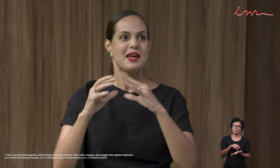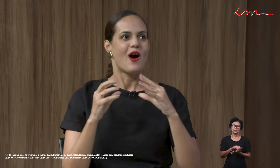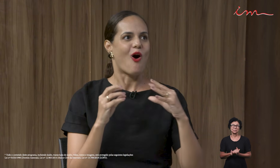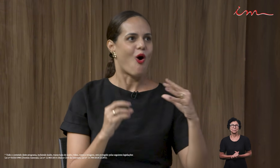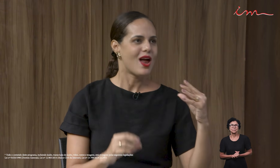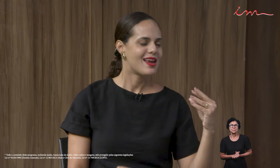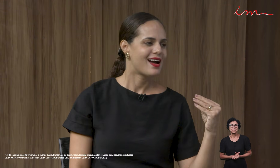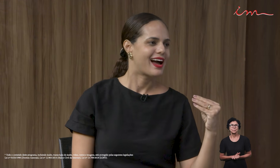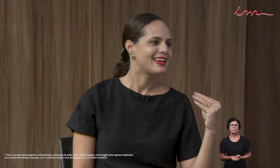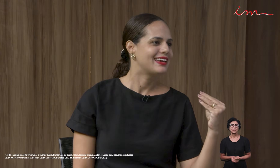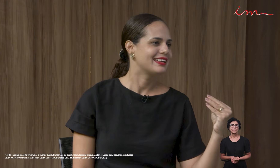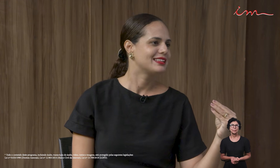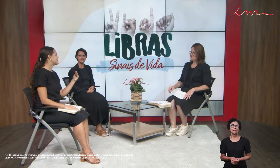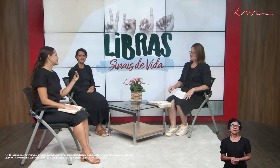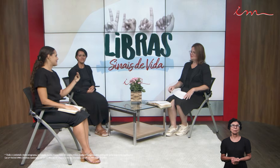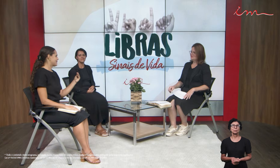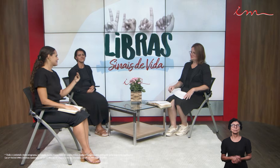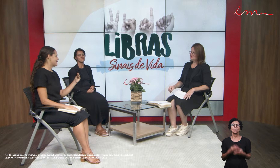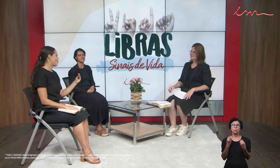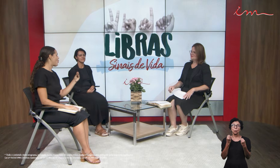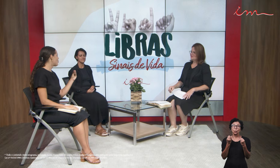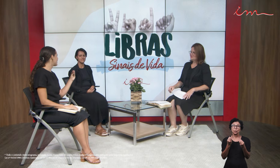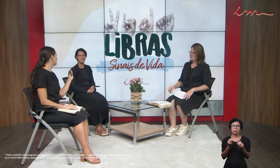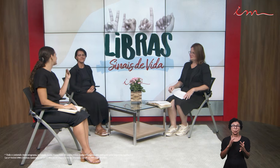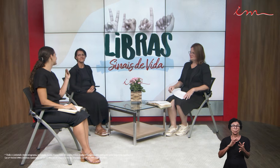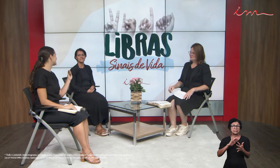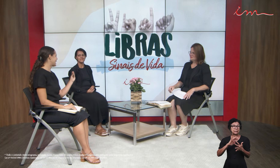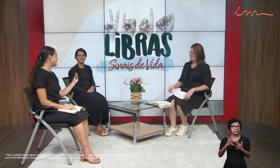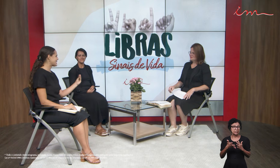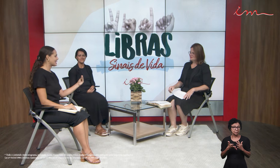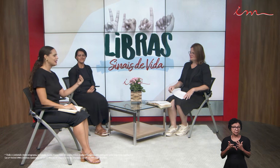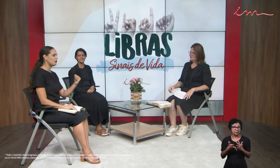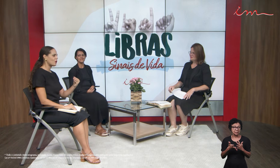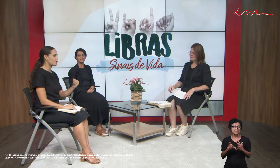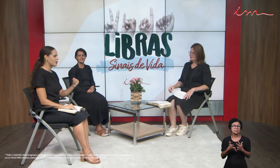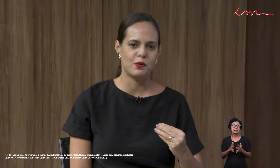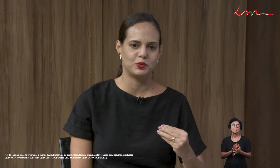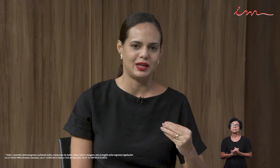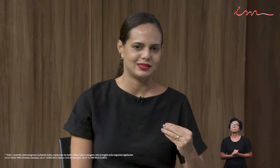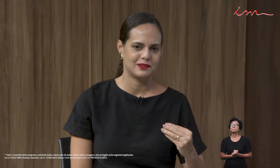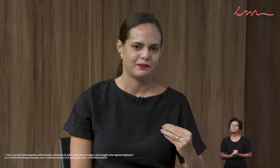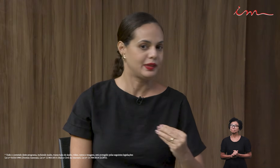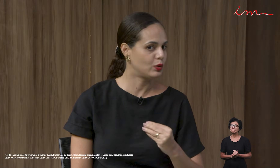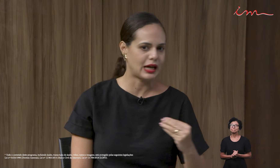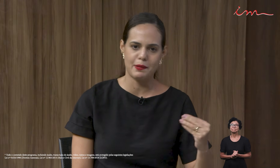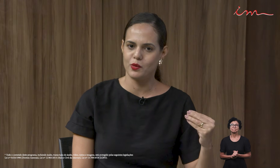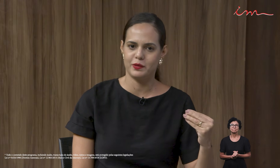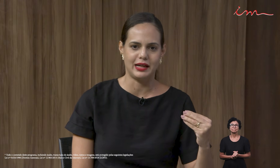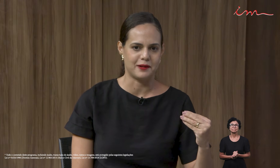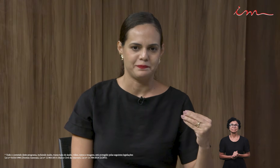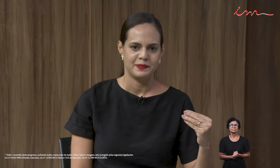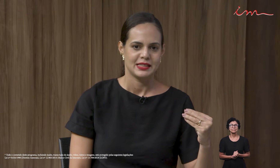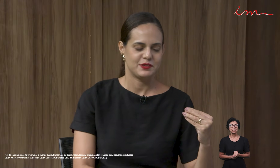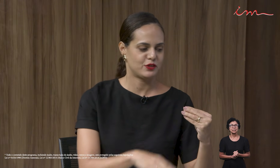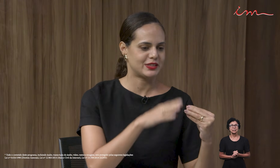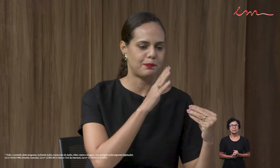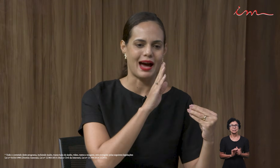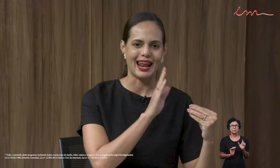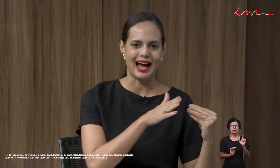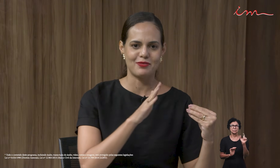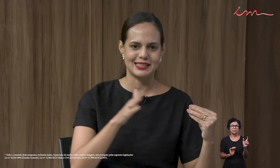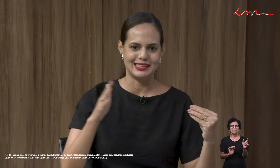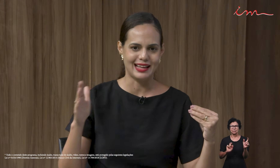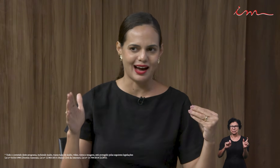firme. Olha a riqueza da língua de sinais. Como que a língua de sinais, ela não acompanha o português. Não dá para acompanhar. Se você for